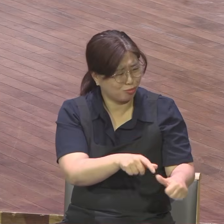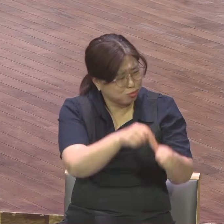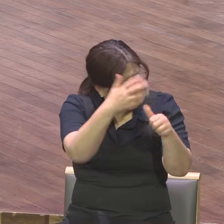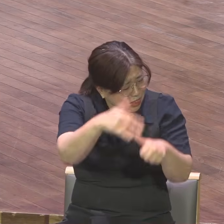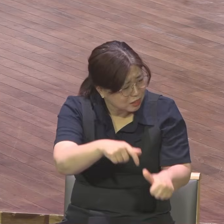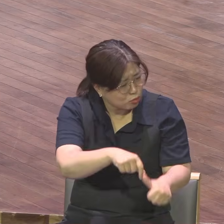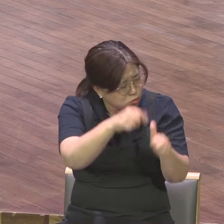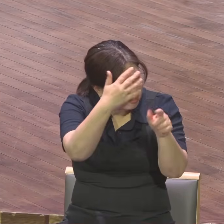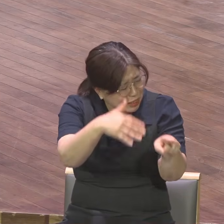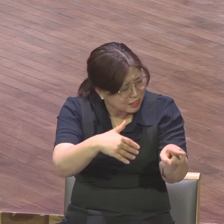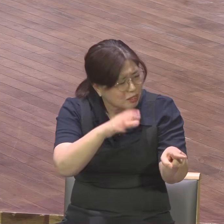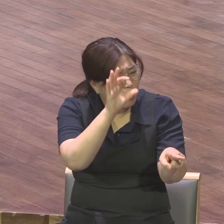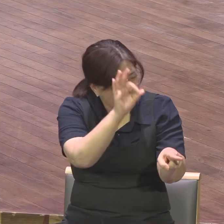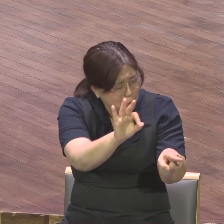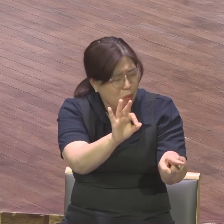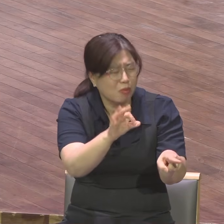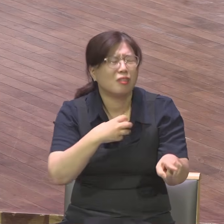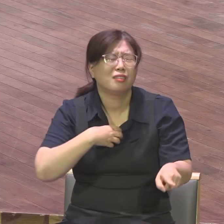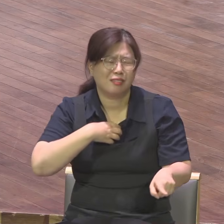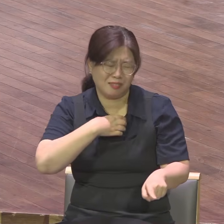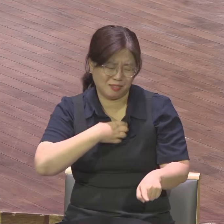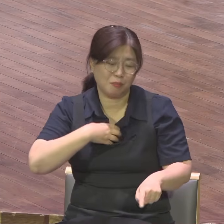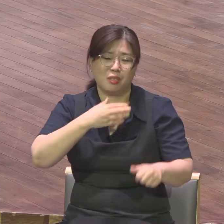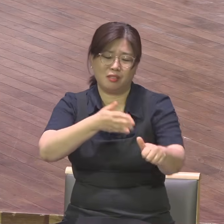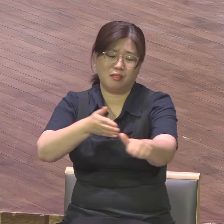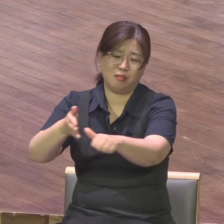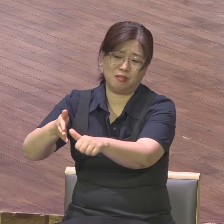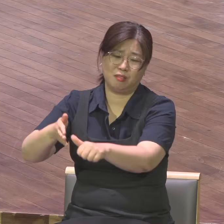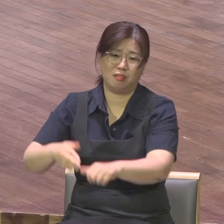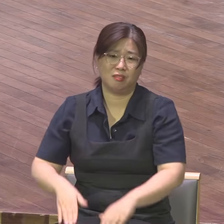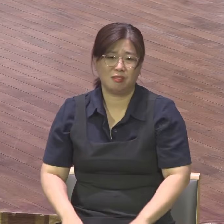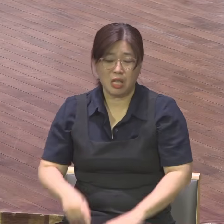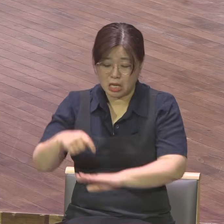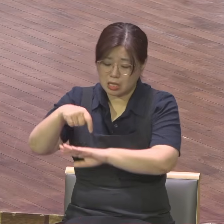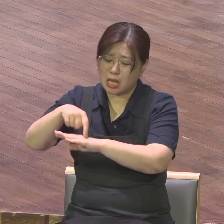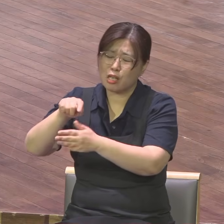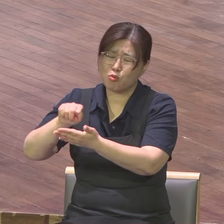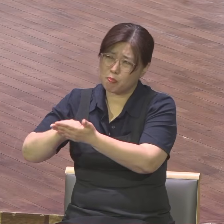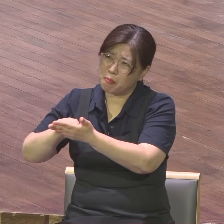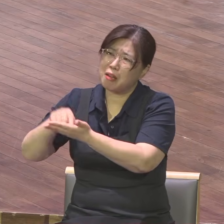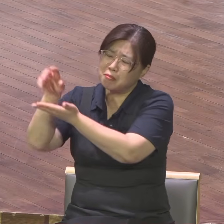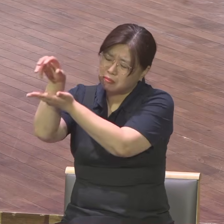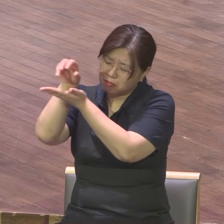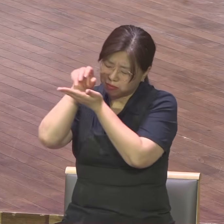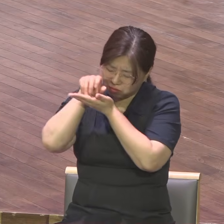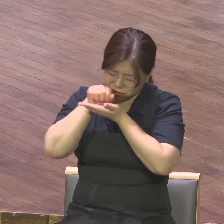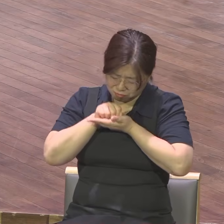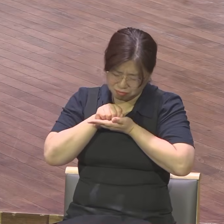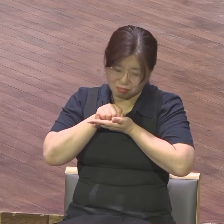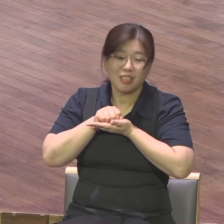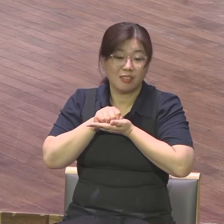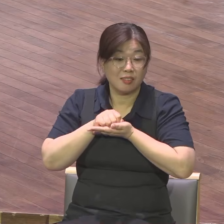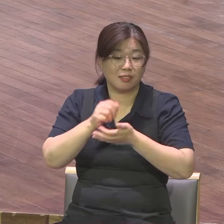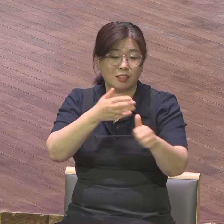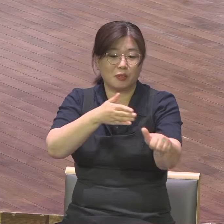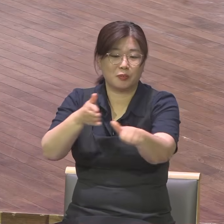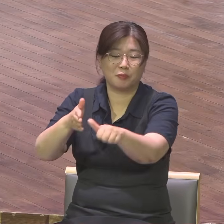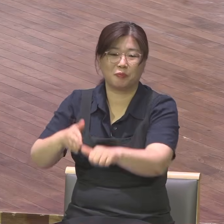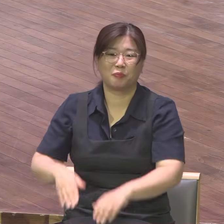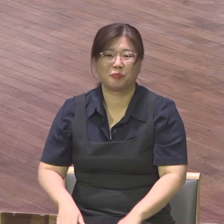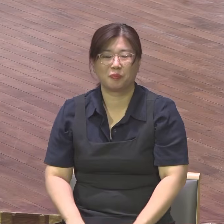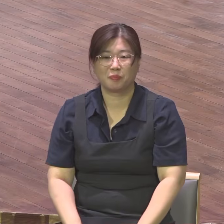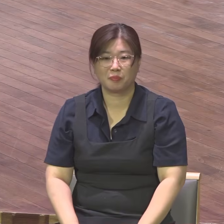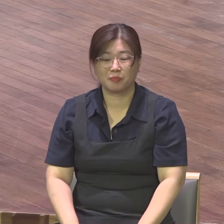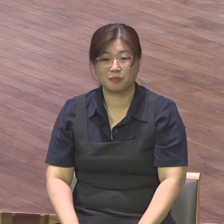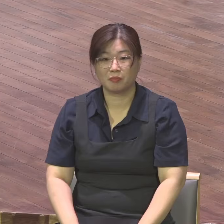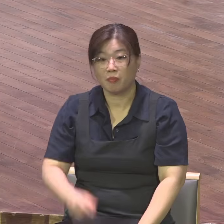심장이지요. 예수 그리스도의 심장으로 그렇게 기도해야 돼요. 기도라고 하면 제일